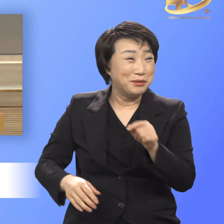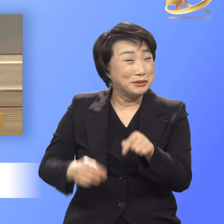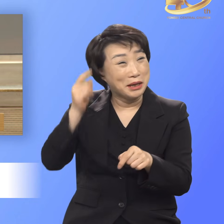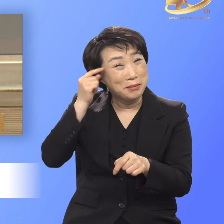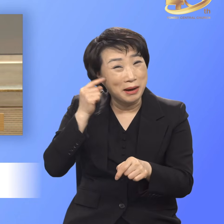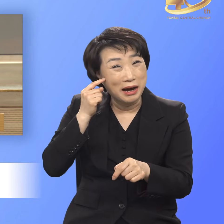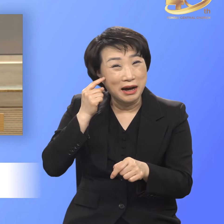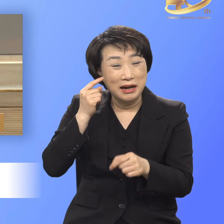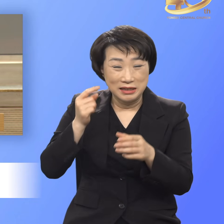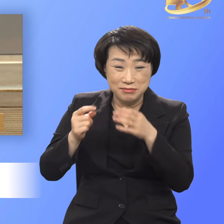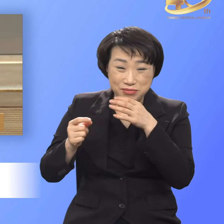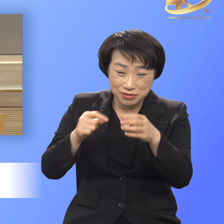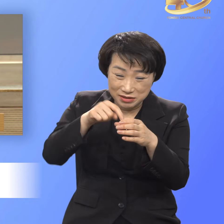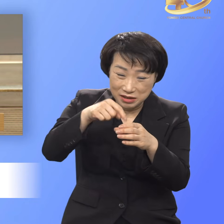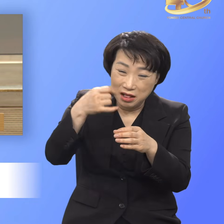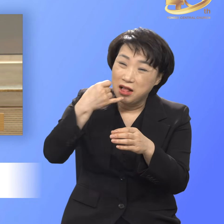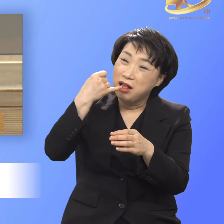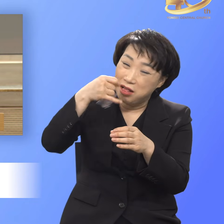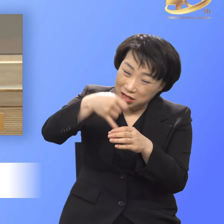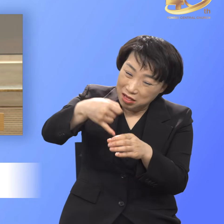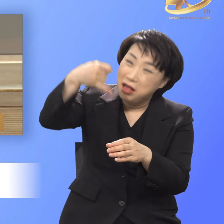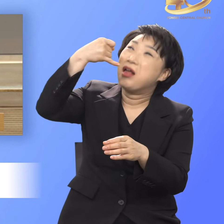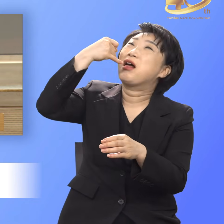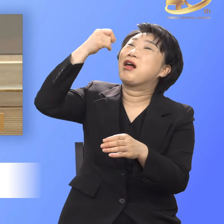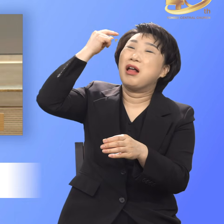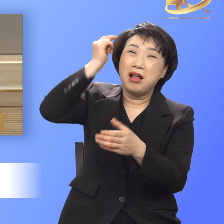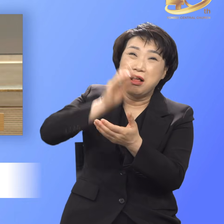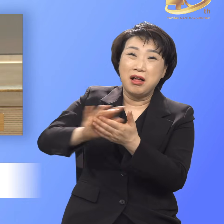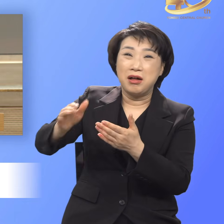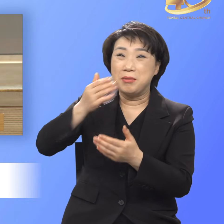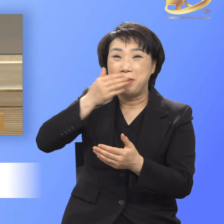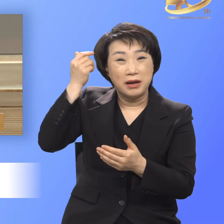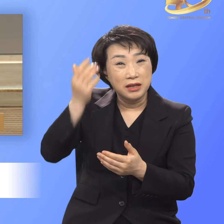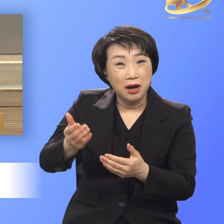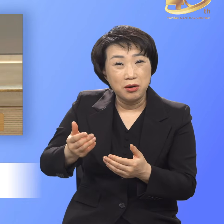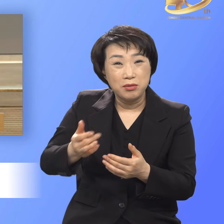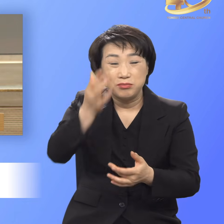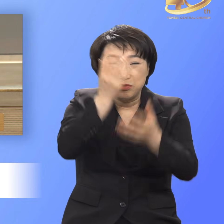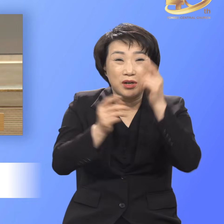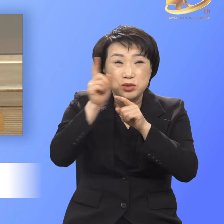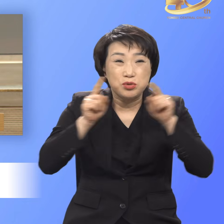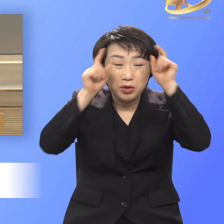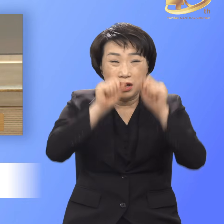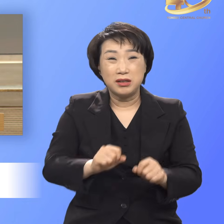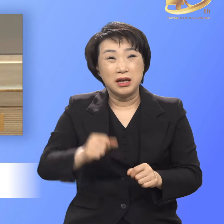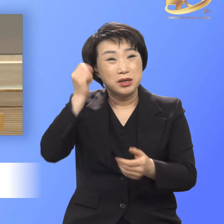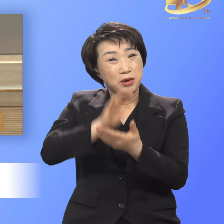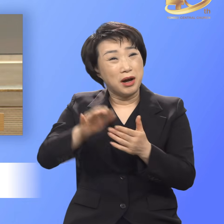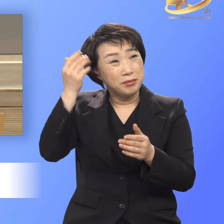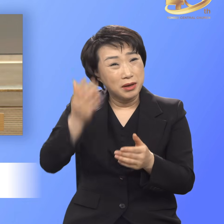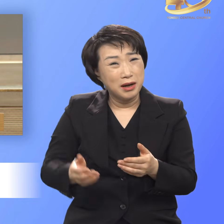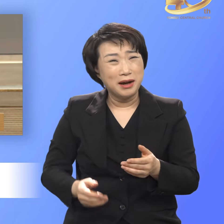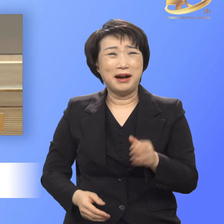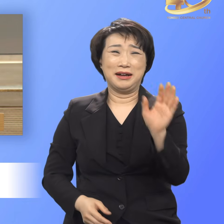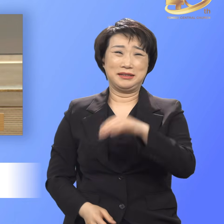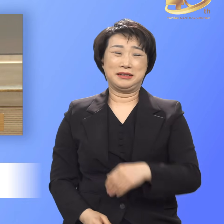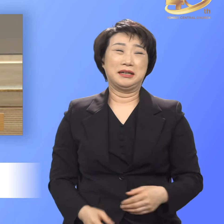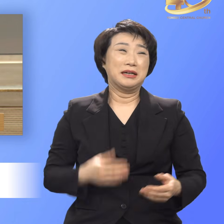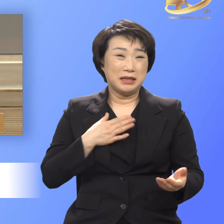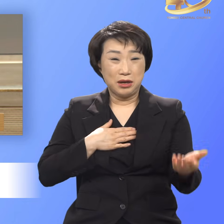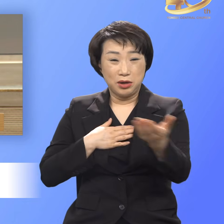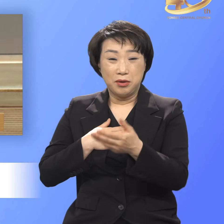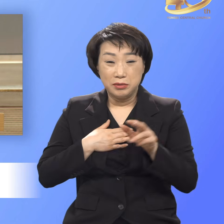커서 생각해봐. 그 불타는 지옥에서. 그렇잖아요. 나와 여러분이 지금은